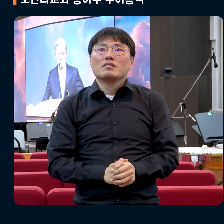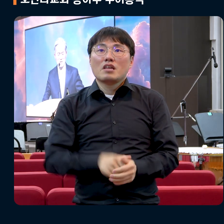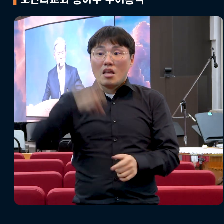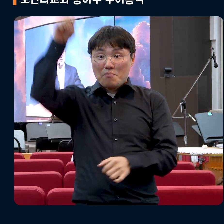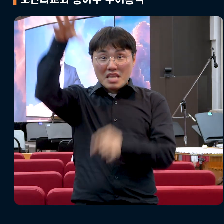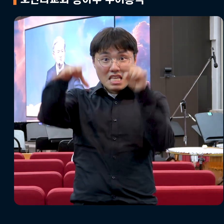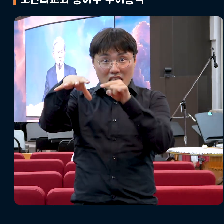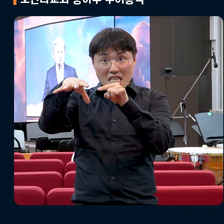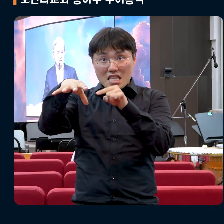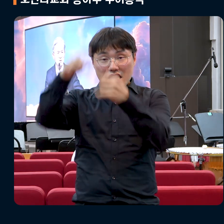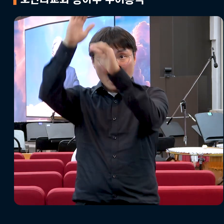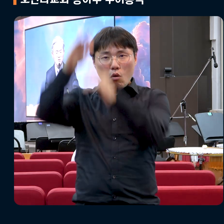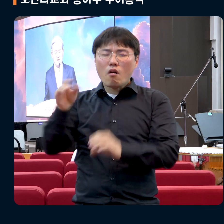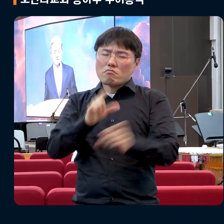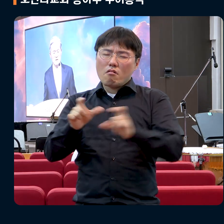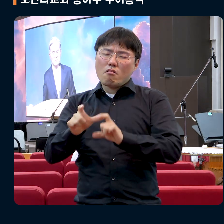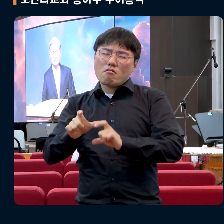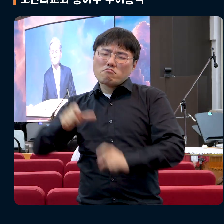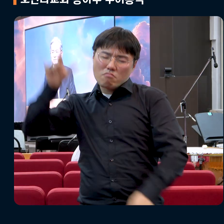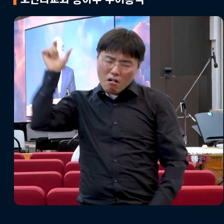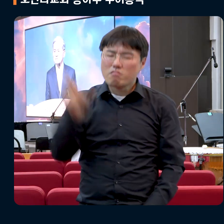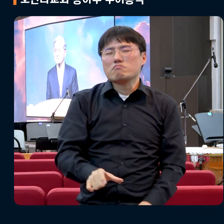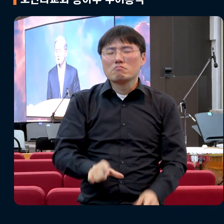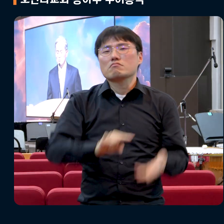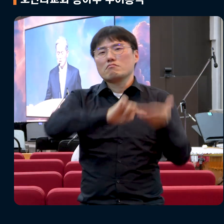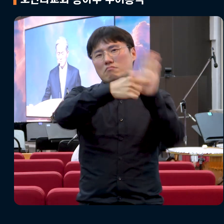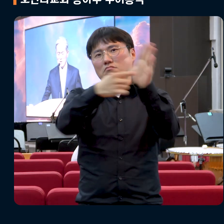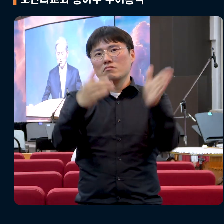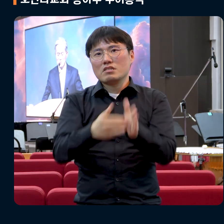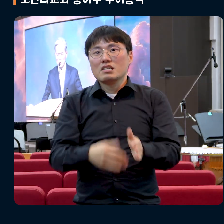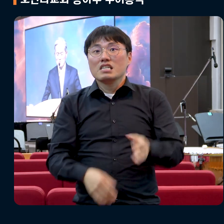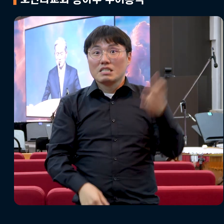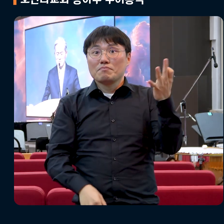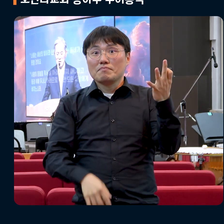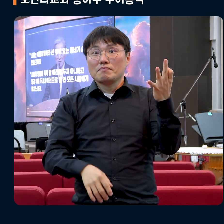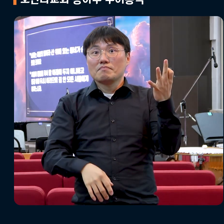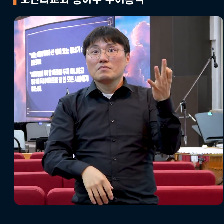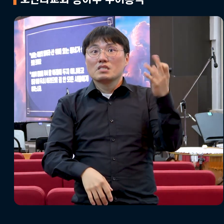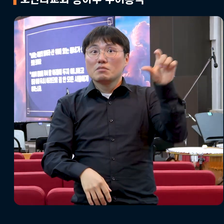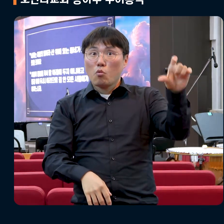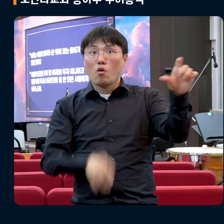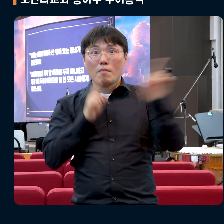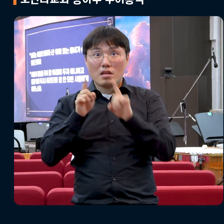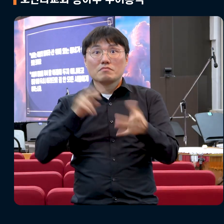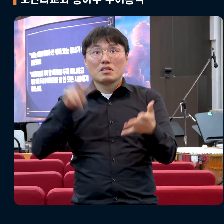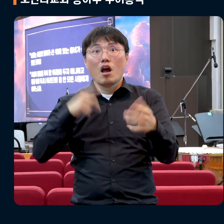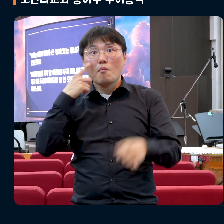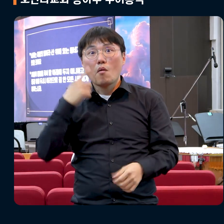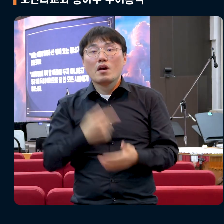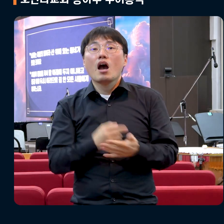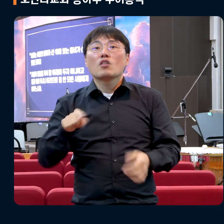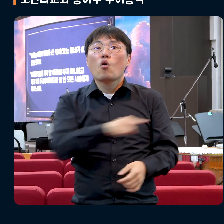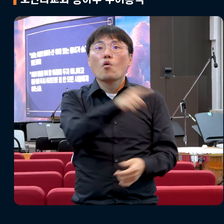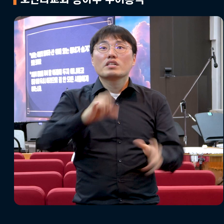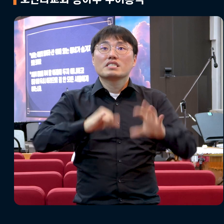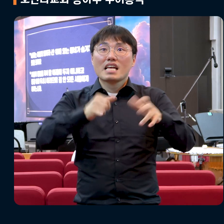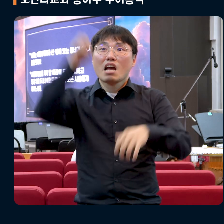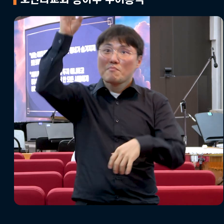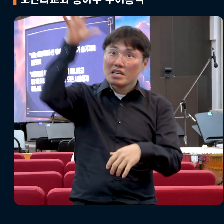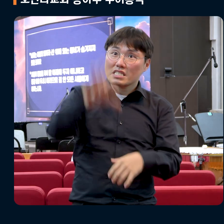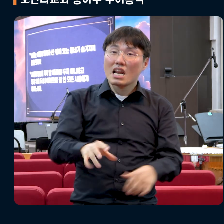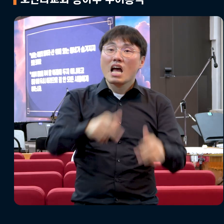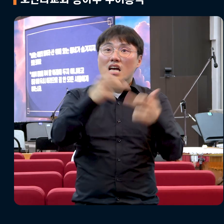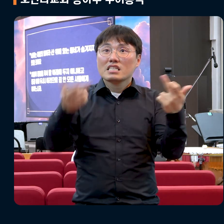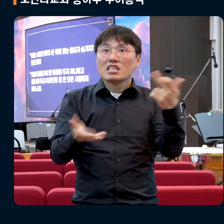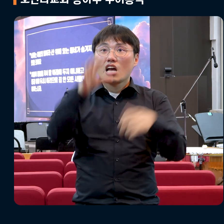여러분, 빛에 대한 말씀은 훨씬 더 강력합니다. 우리 14절 15절 말씀 함께 읽겠습니다. 같이 읽습니다.